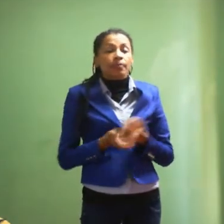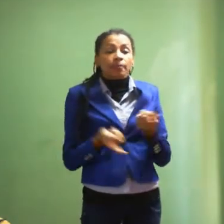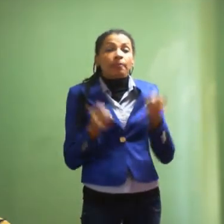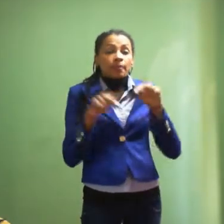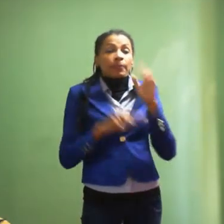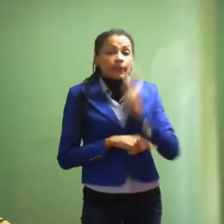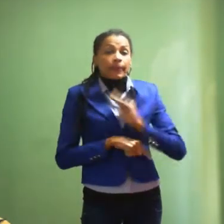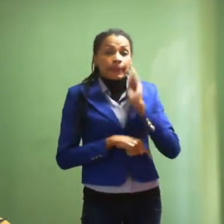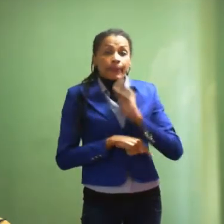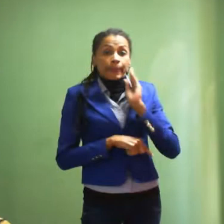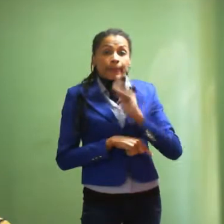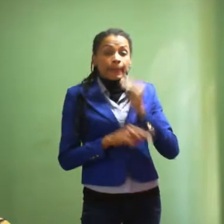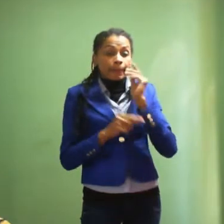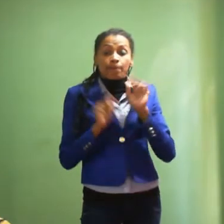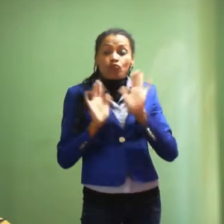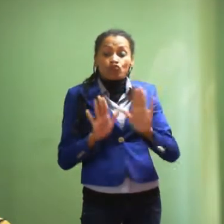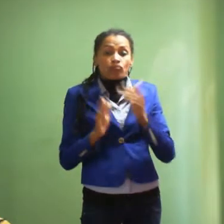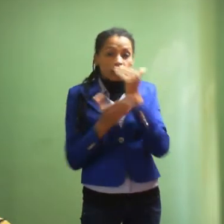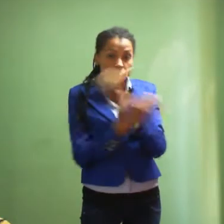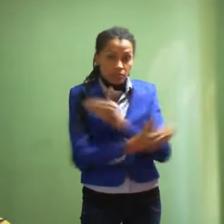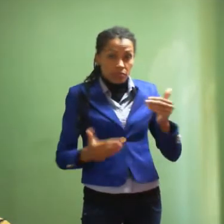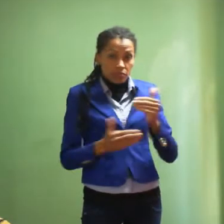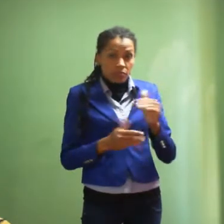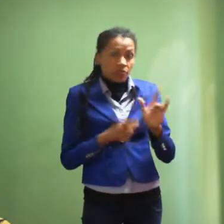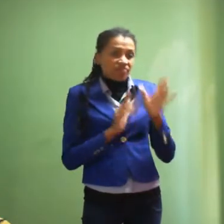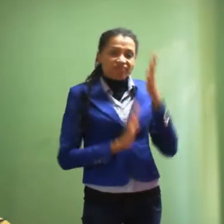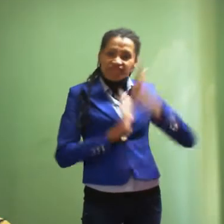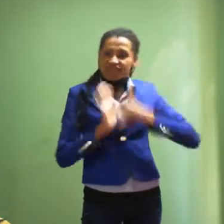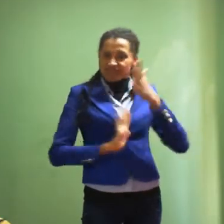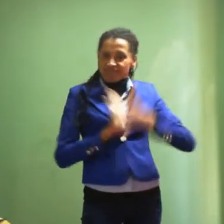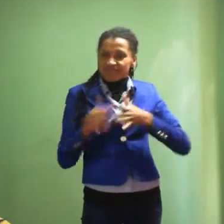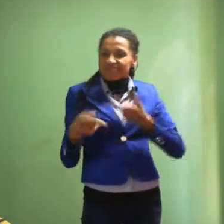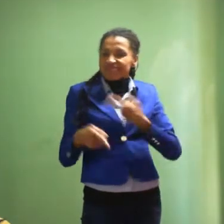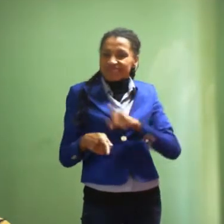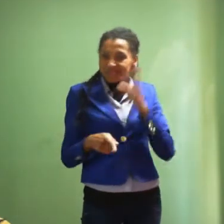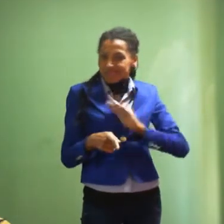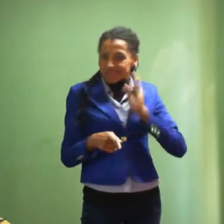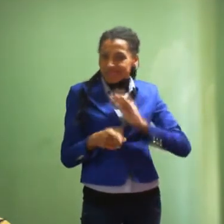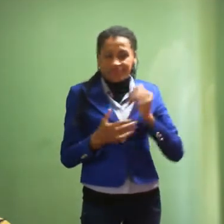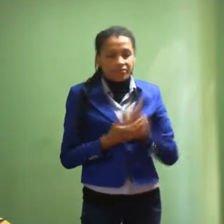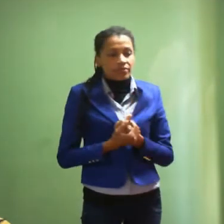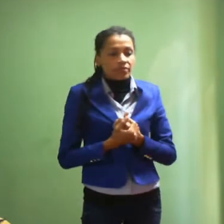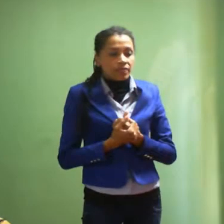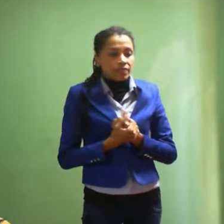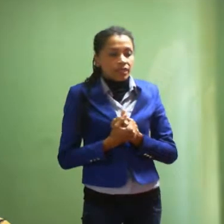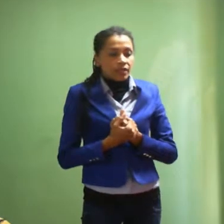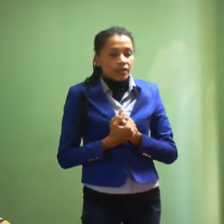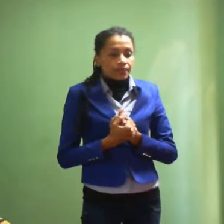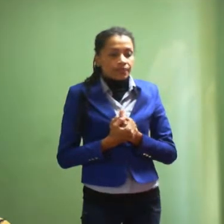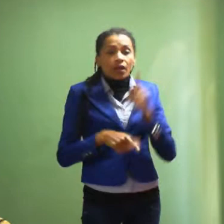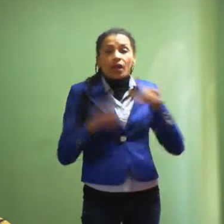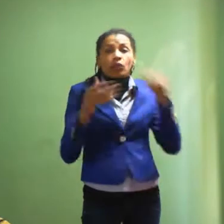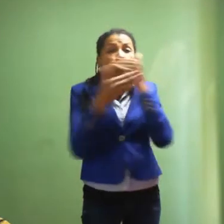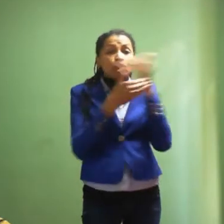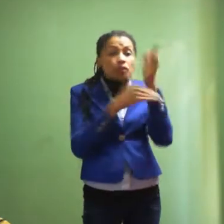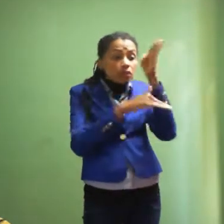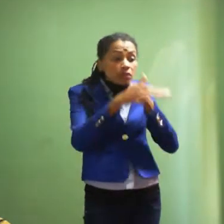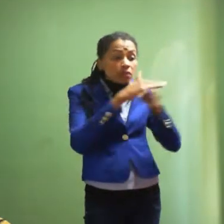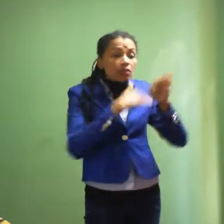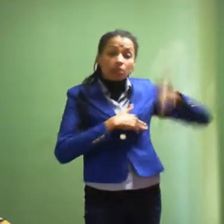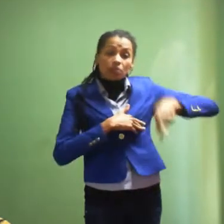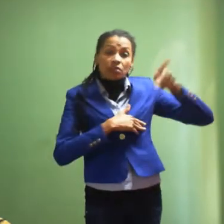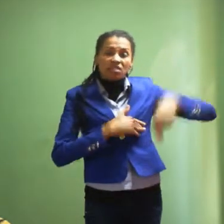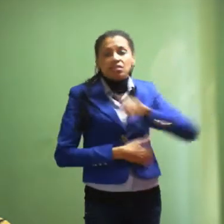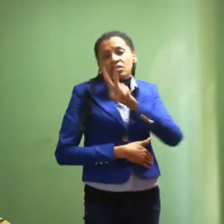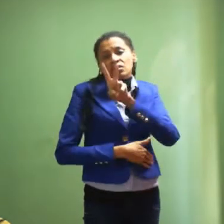experiencia que tienen los chicos con el uso de la lengua de señas. Hay chicos que llegan de 7, 8 años, yo sé que